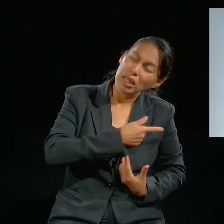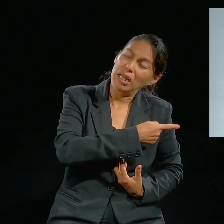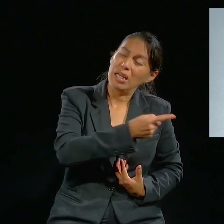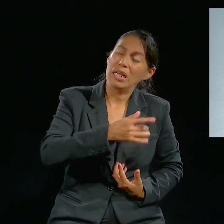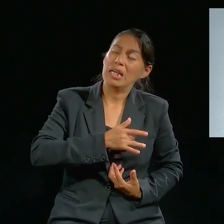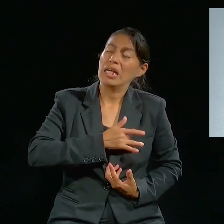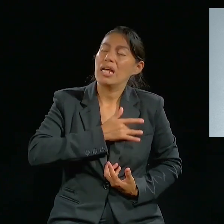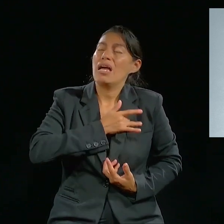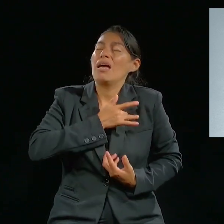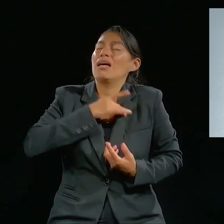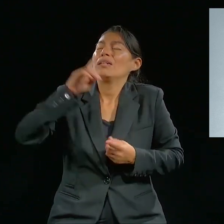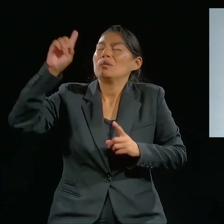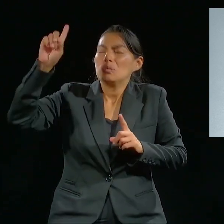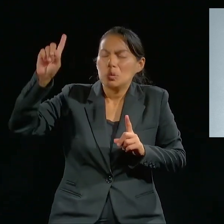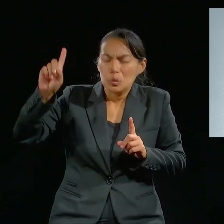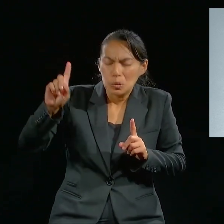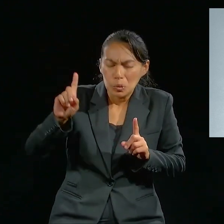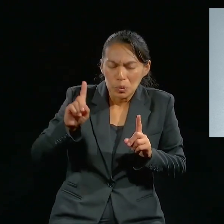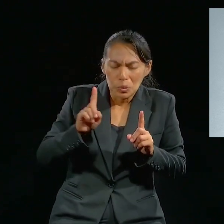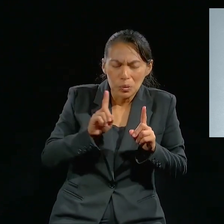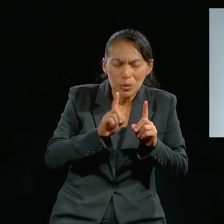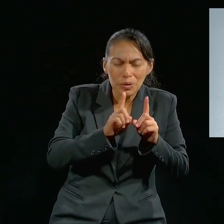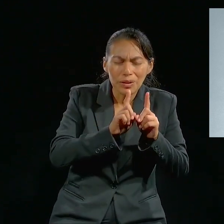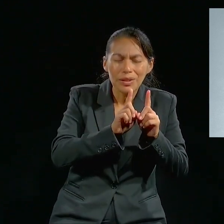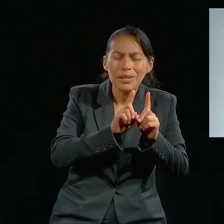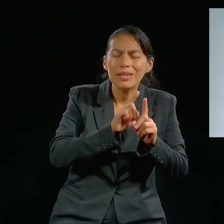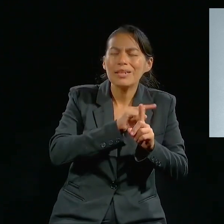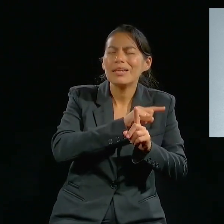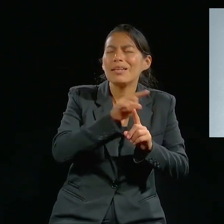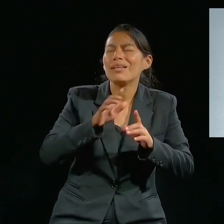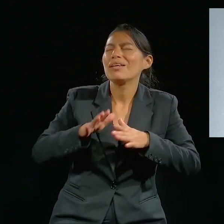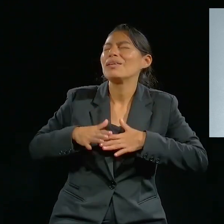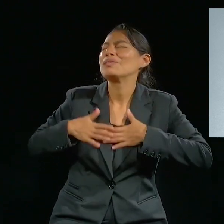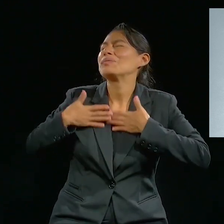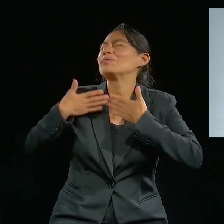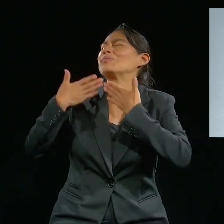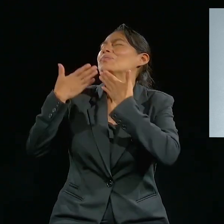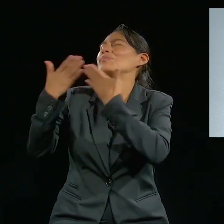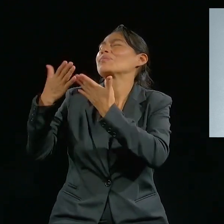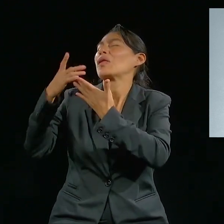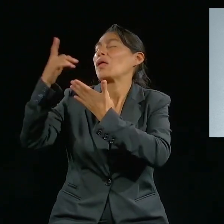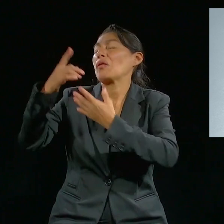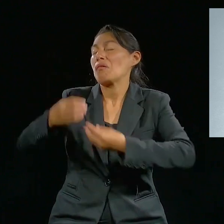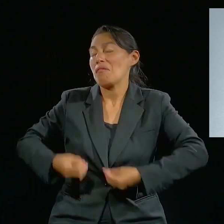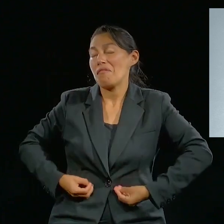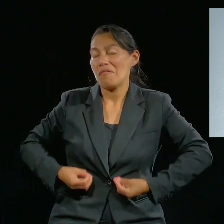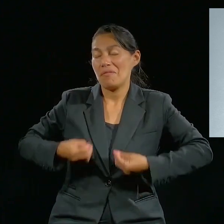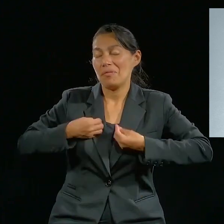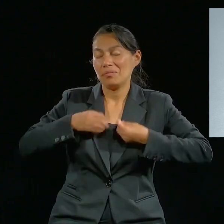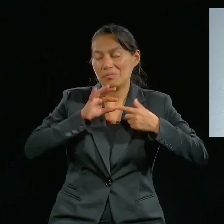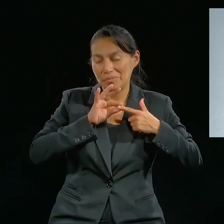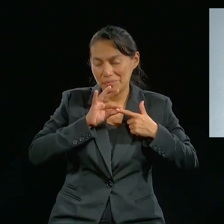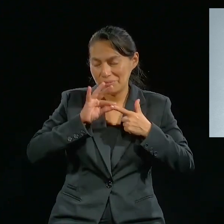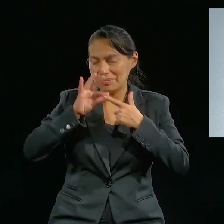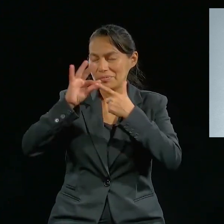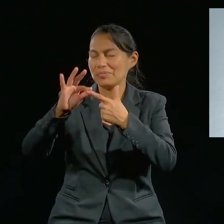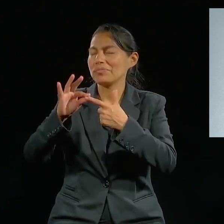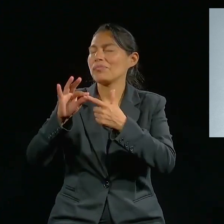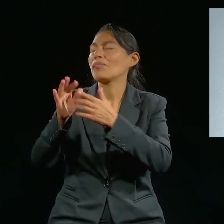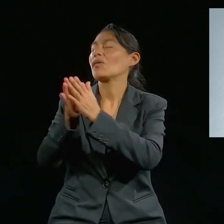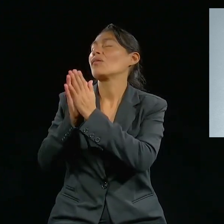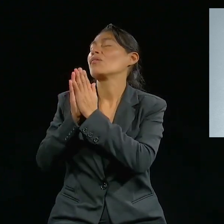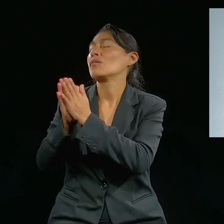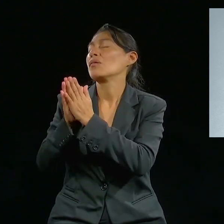puedan poner su confianza en ti de que tú diriges sus vidas señor coloca los